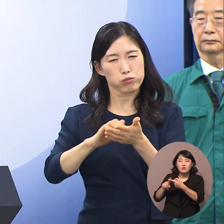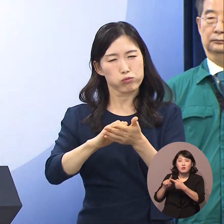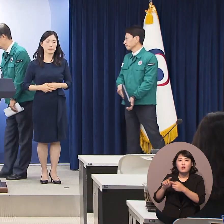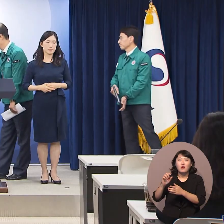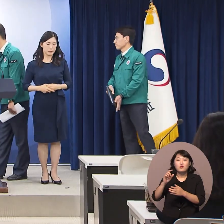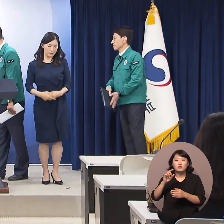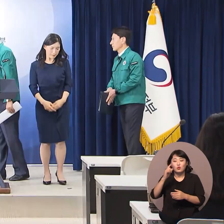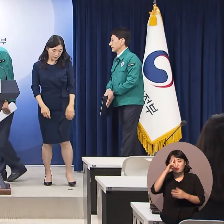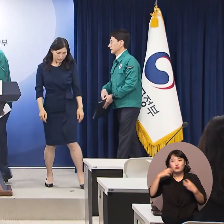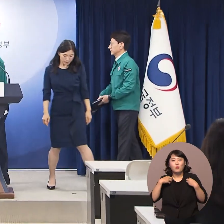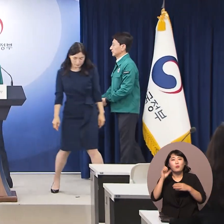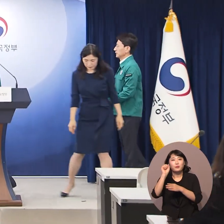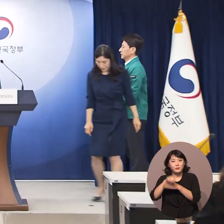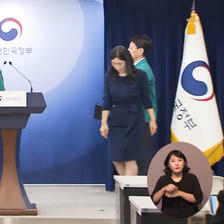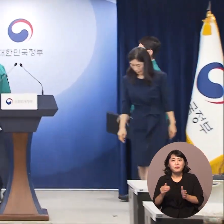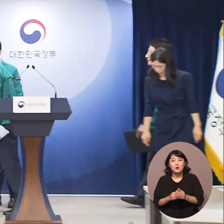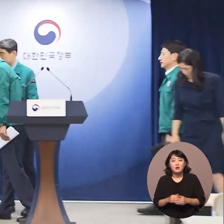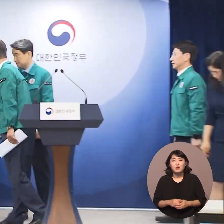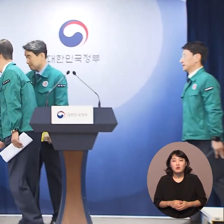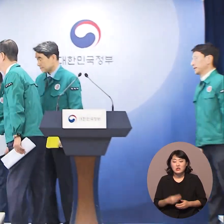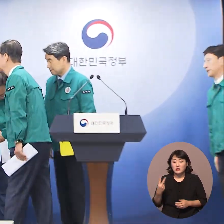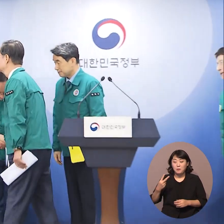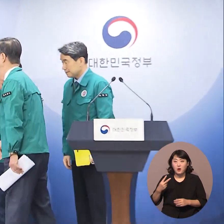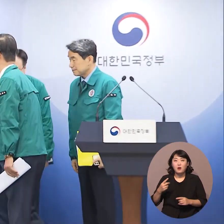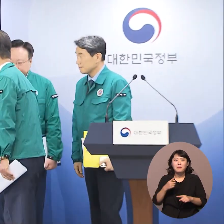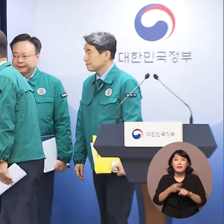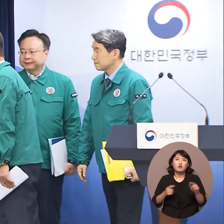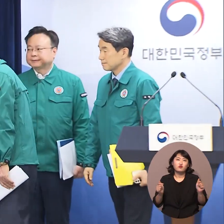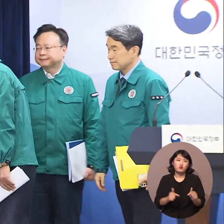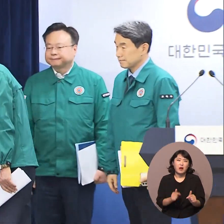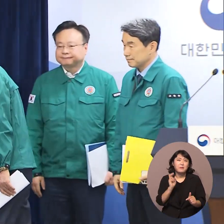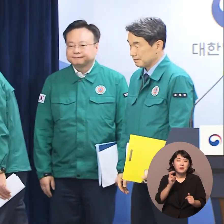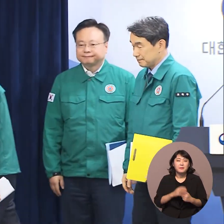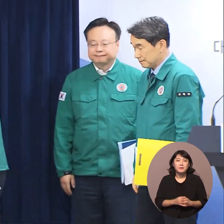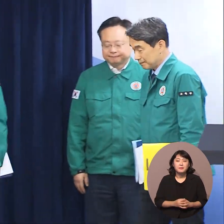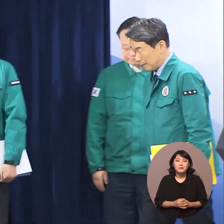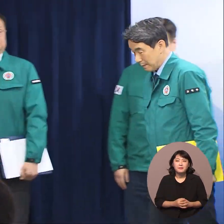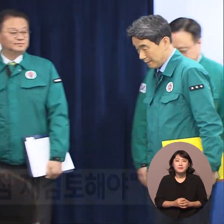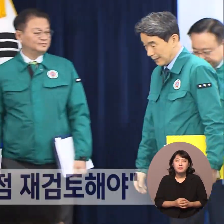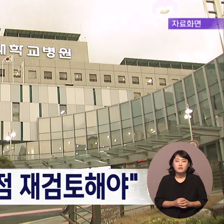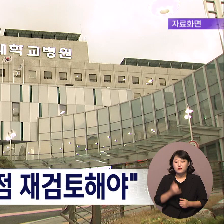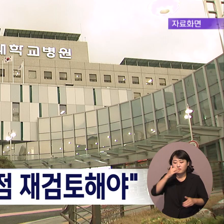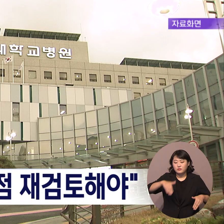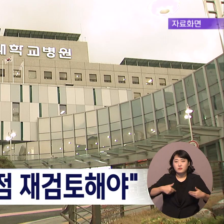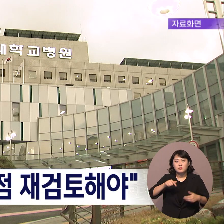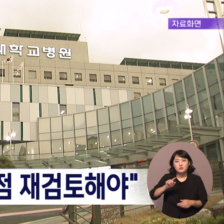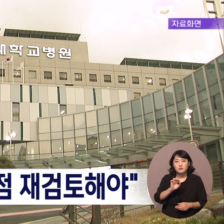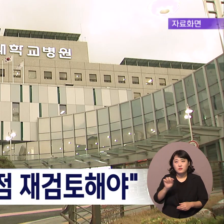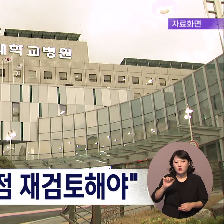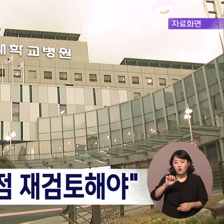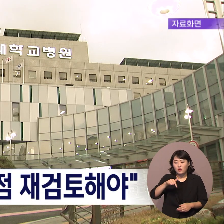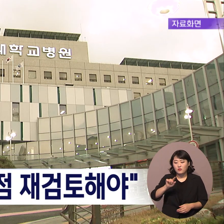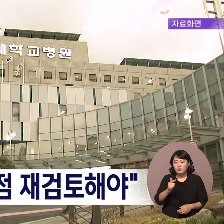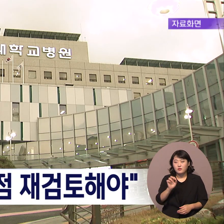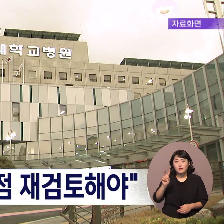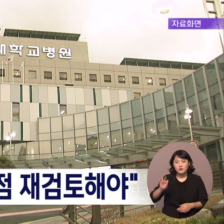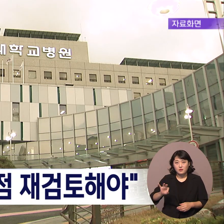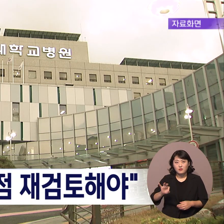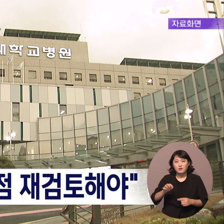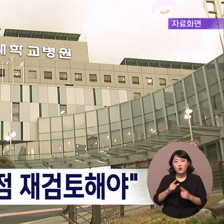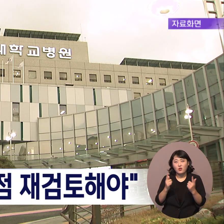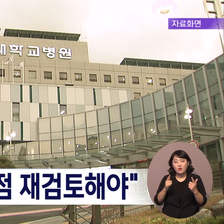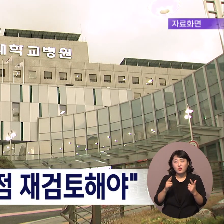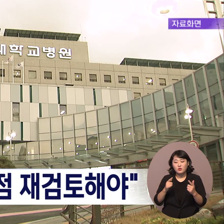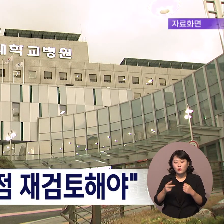규모는 최대 절반 가까이 줄어들 것으로 보입니다 이에 대해 충남대와 권양대 의대 교수 비상대책 위원회는